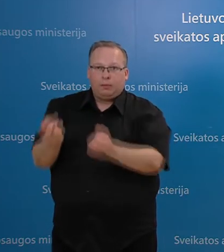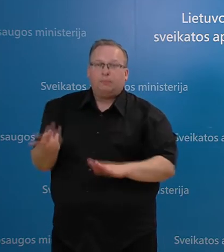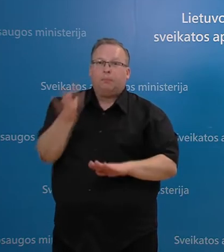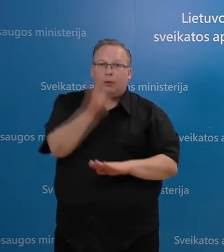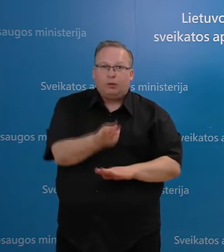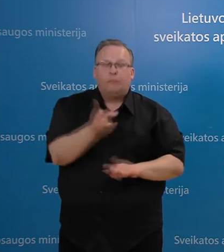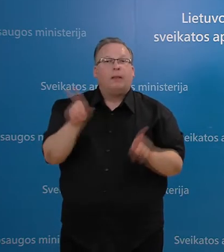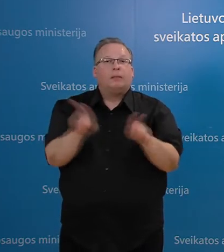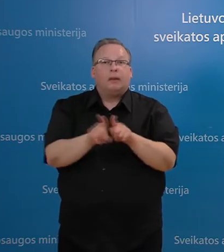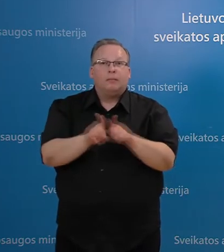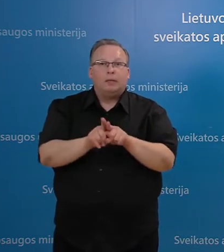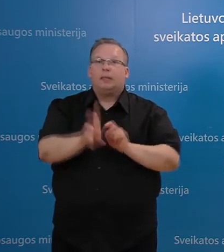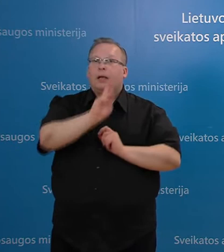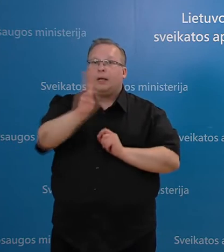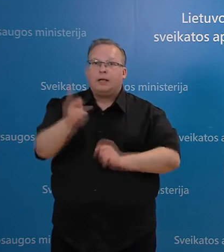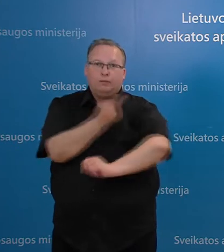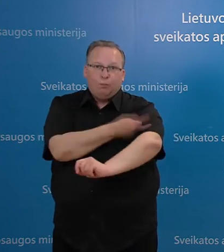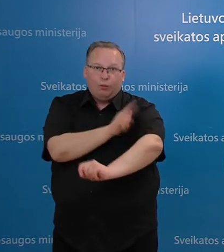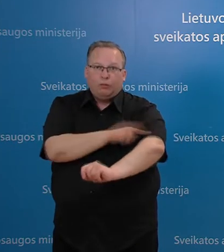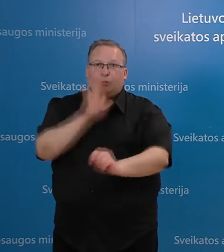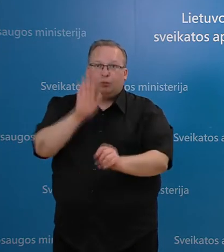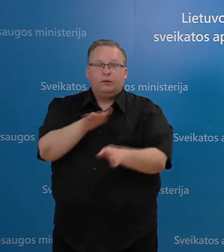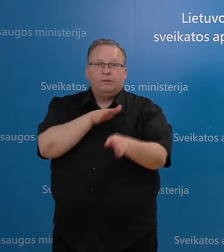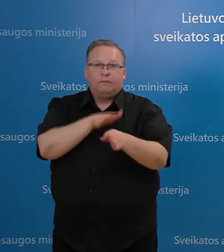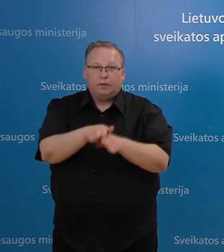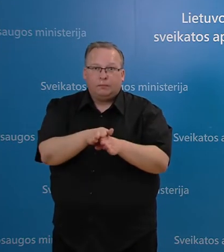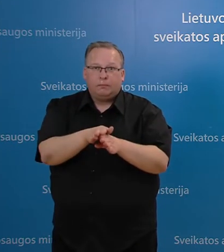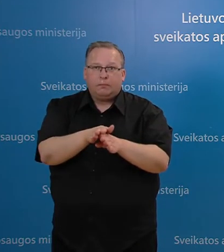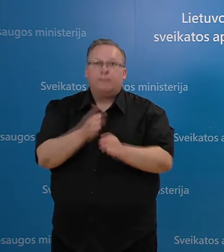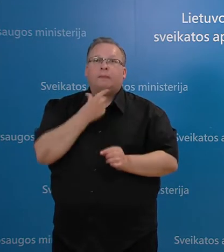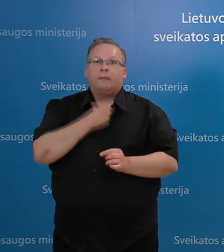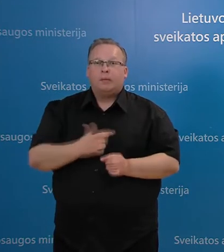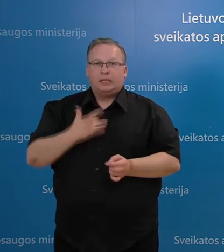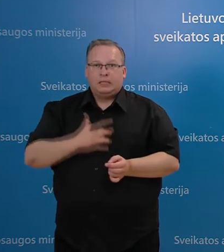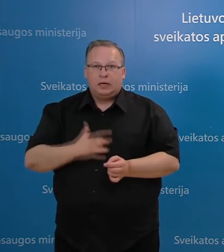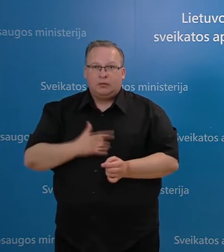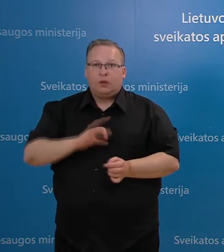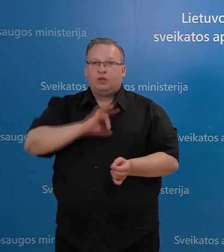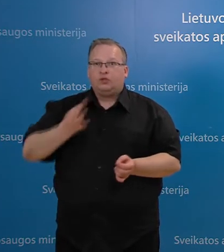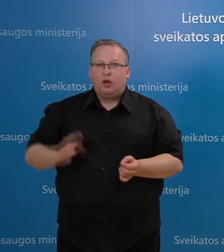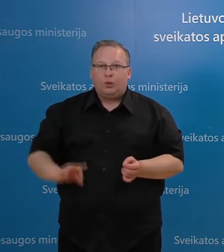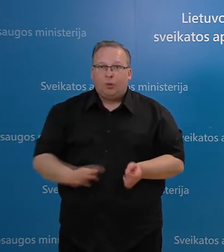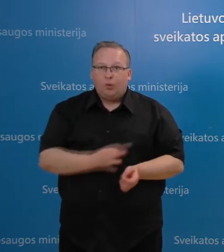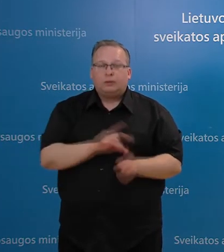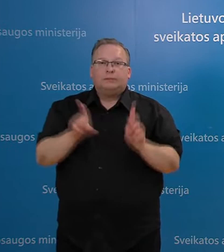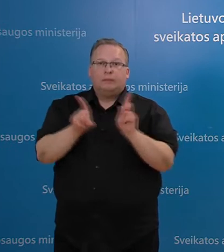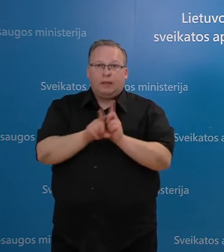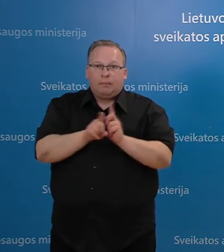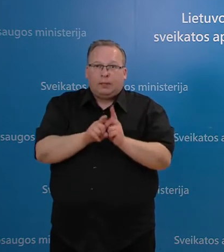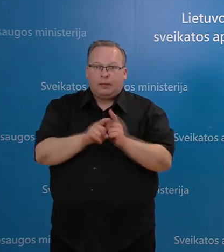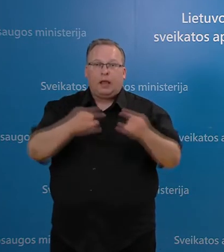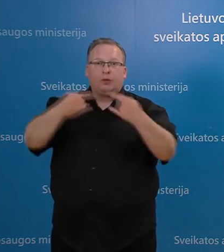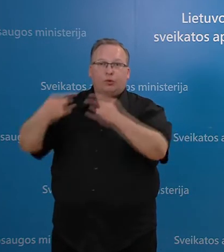tie, kuriem poliklinikose bus atliekamas stemplės, skrandžio ir 12-pirštės žarnos